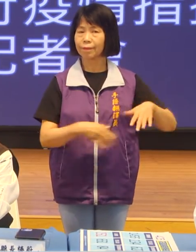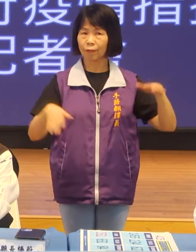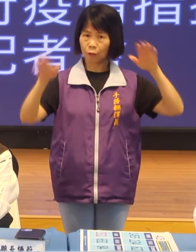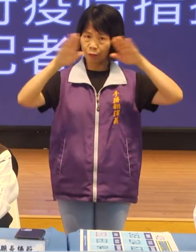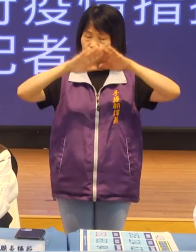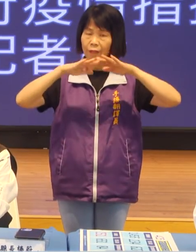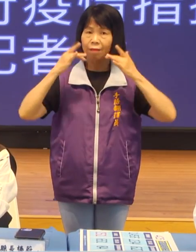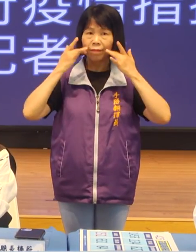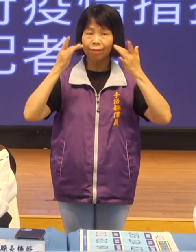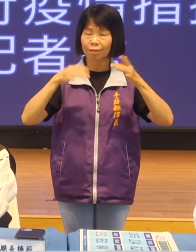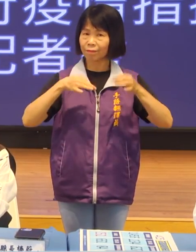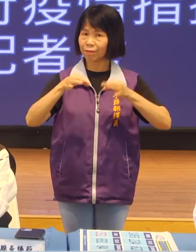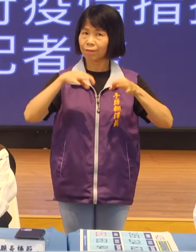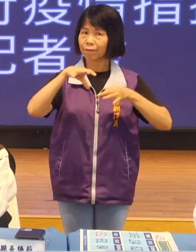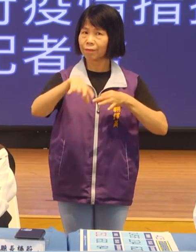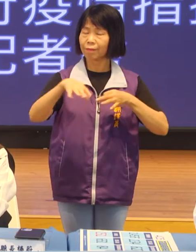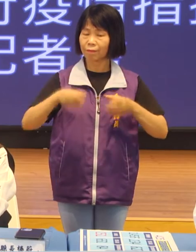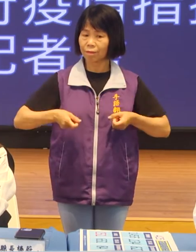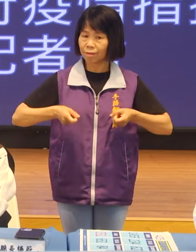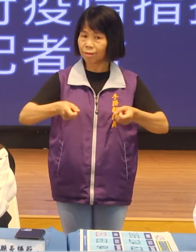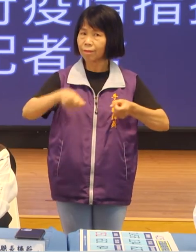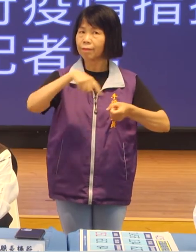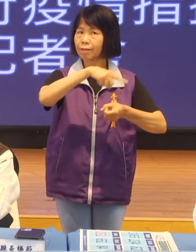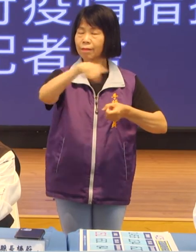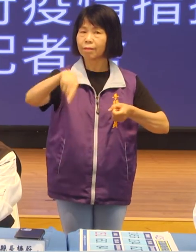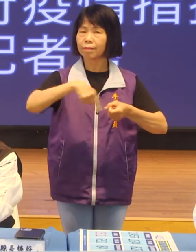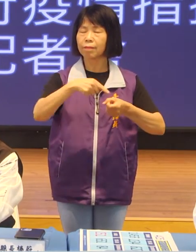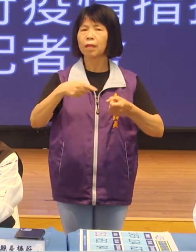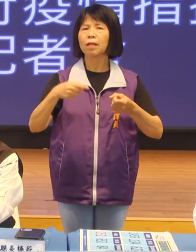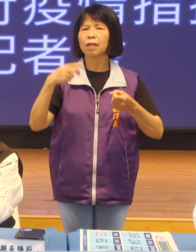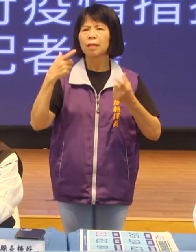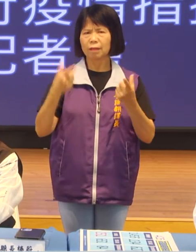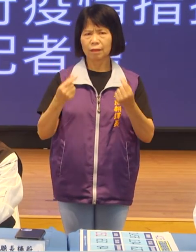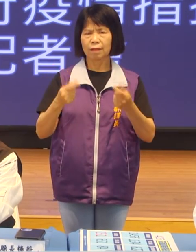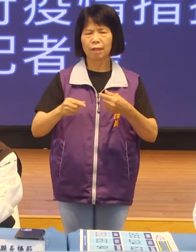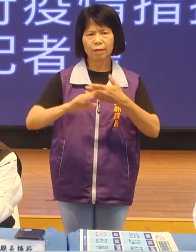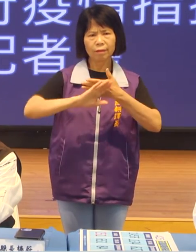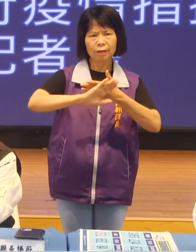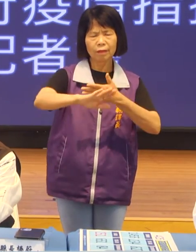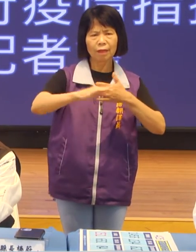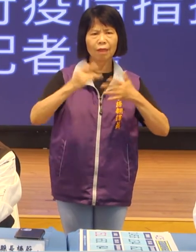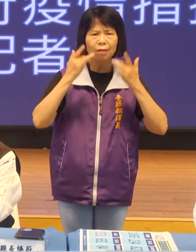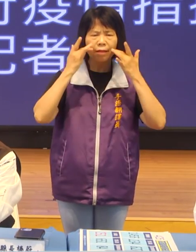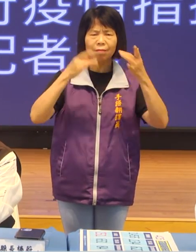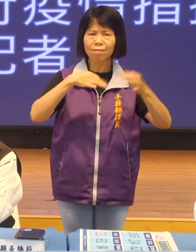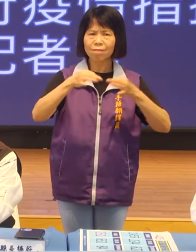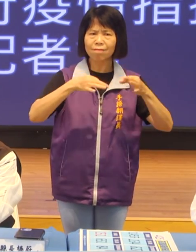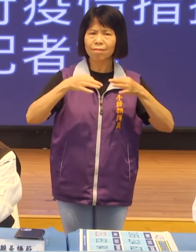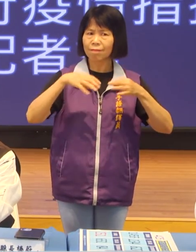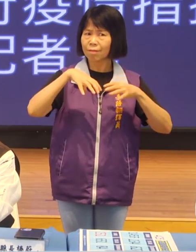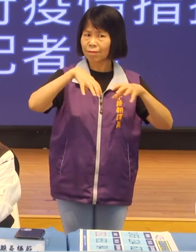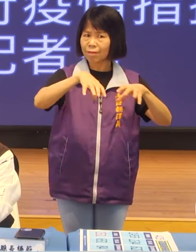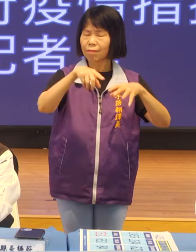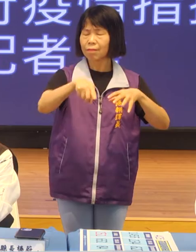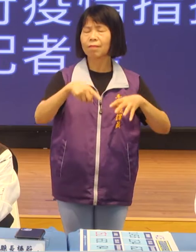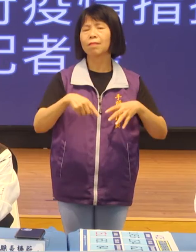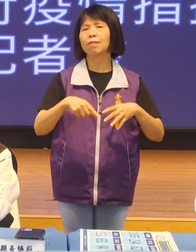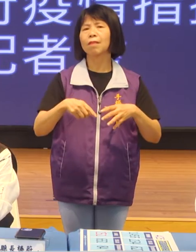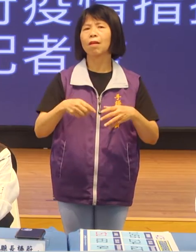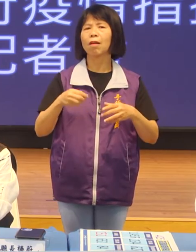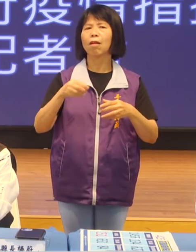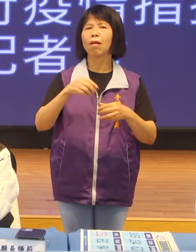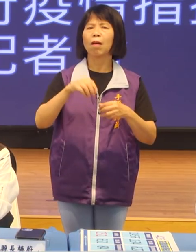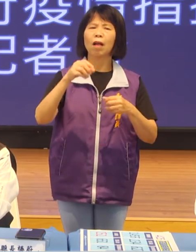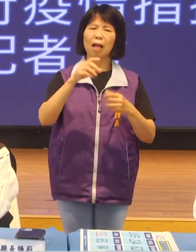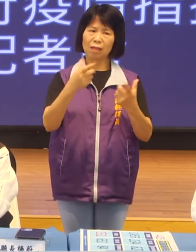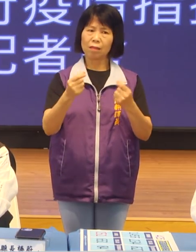市场有一些我们摊商呢，第一个他也在其他的市场早市的时候有重叠到其他